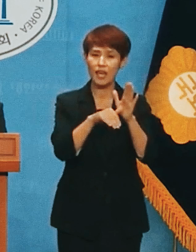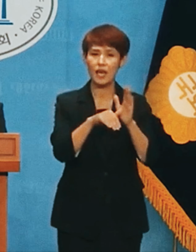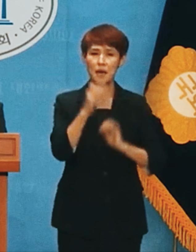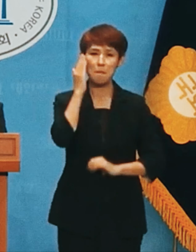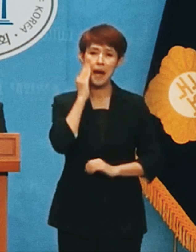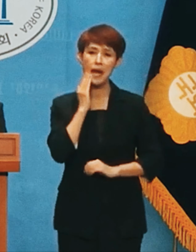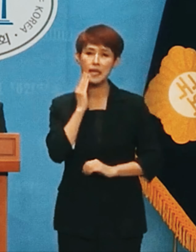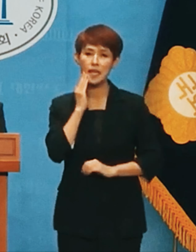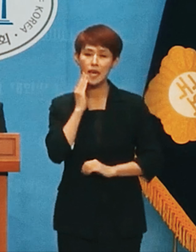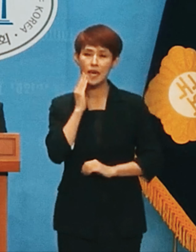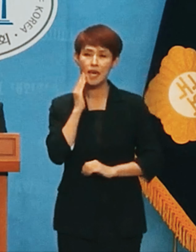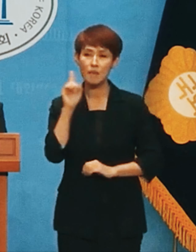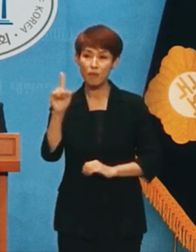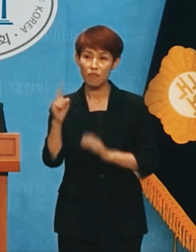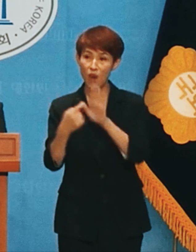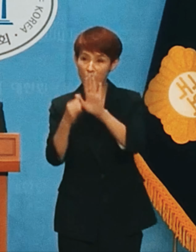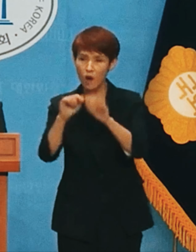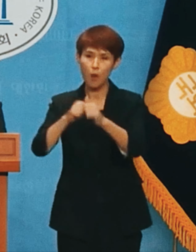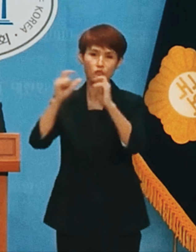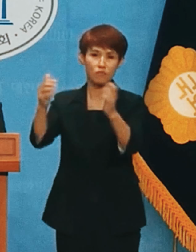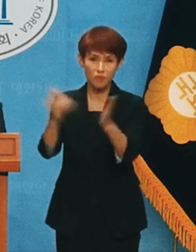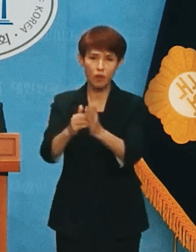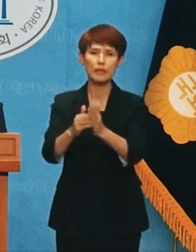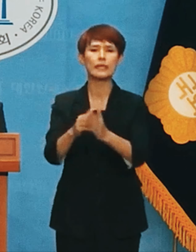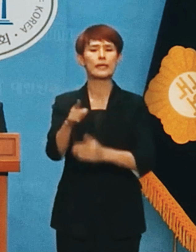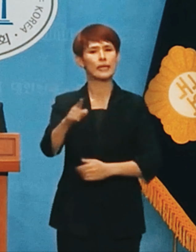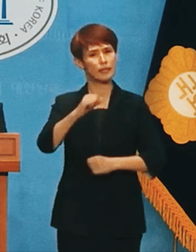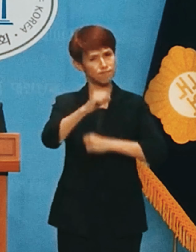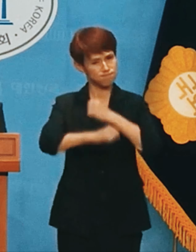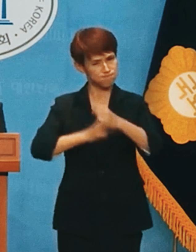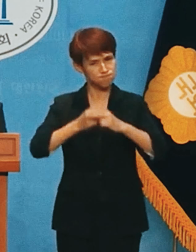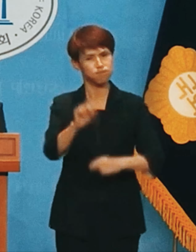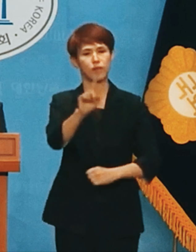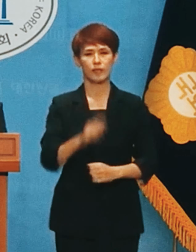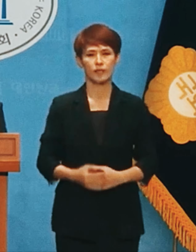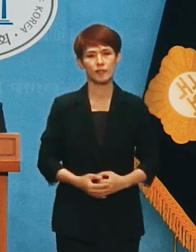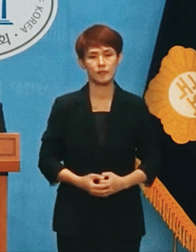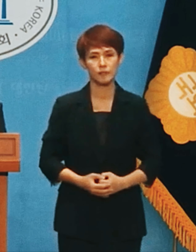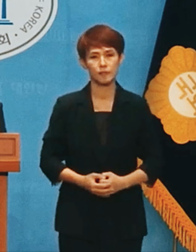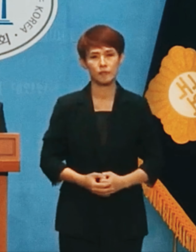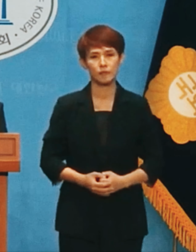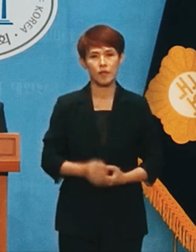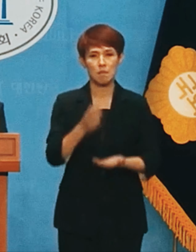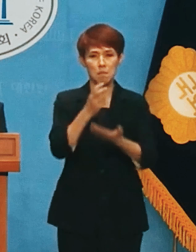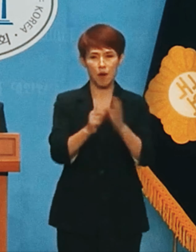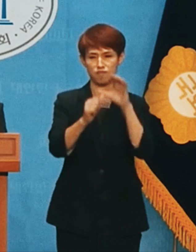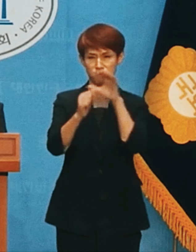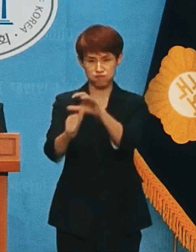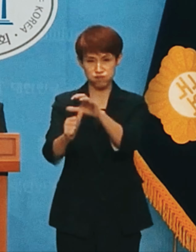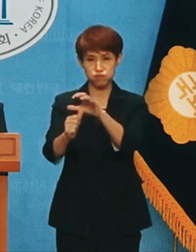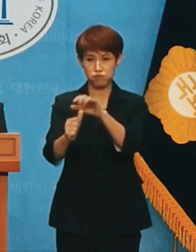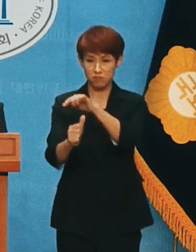노출했다고 징계를 내렸으니이 정도면 막가자는 거 아닙니까 법정 제재로 이어진 심의